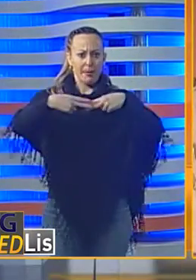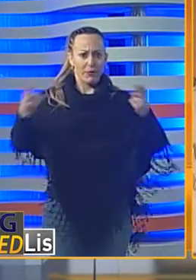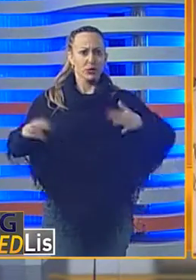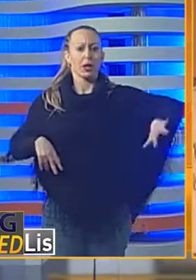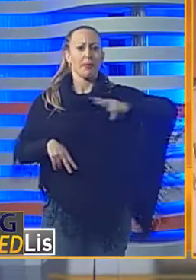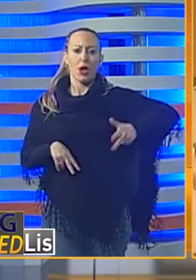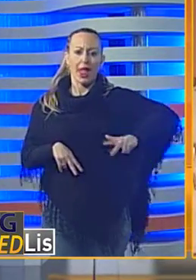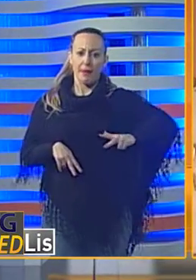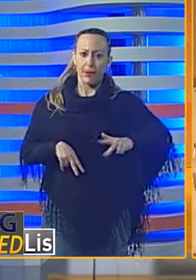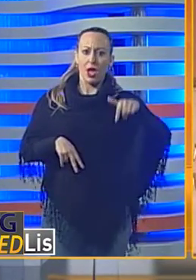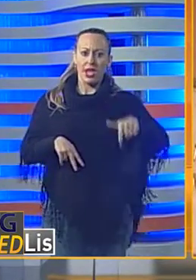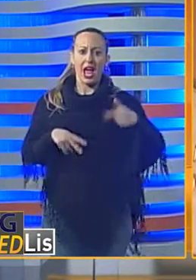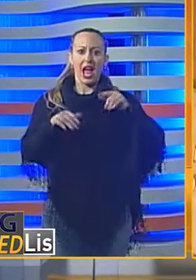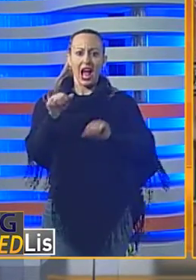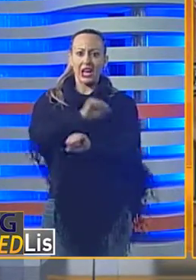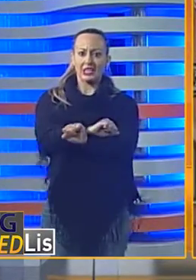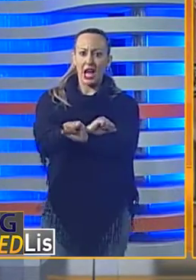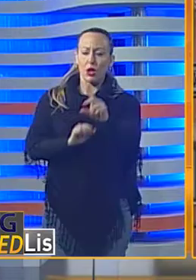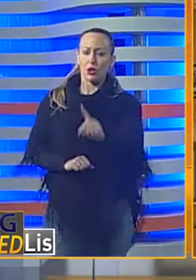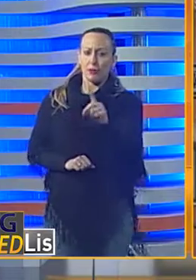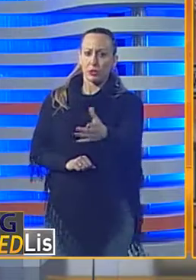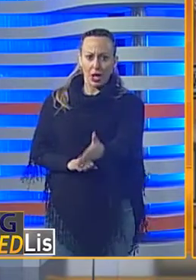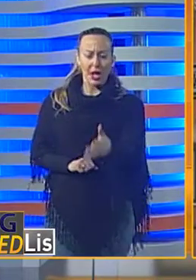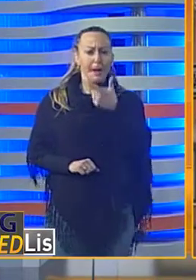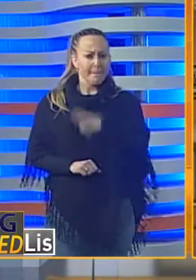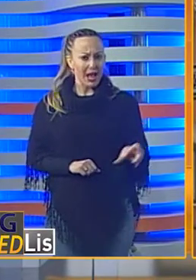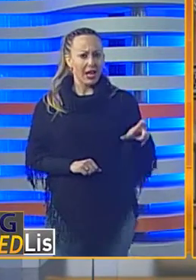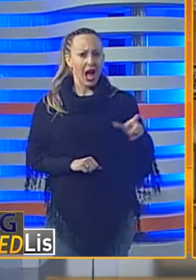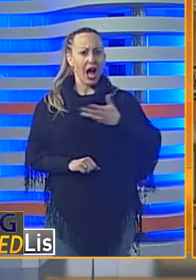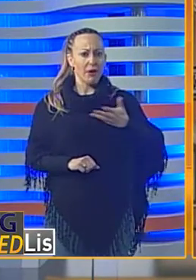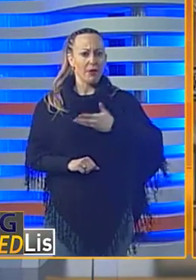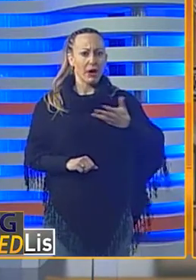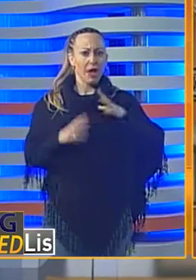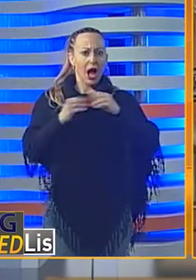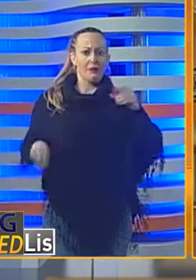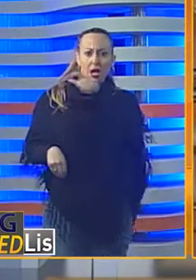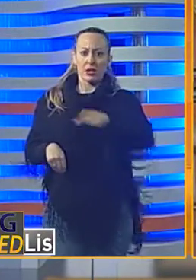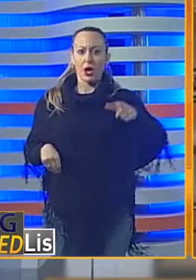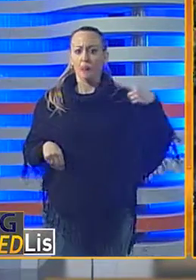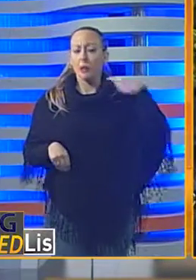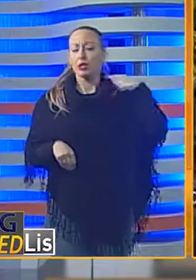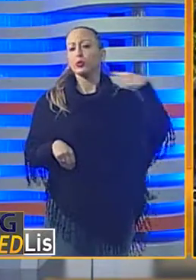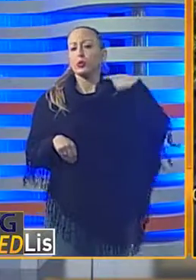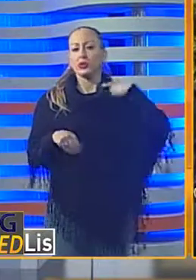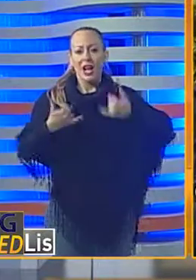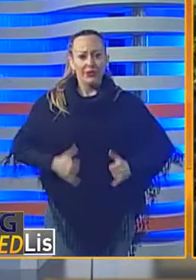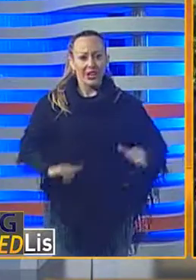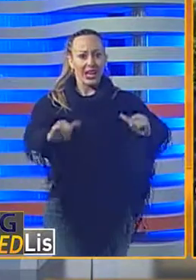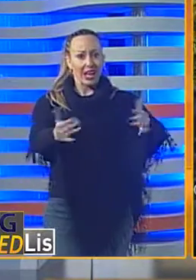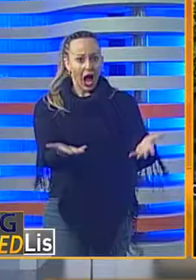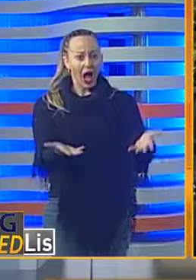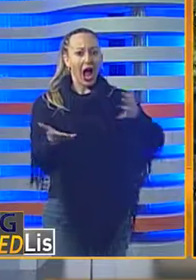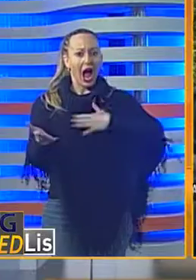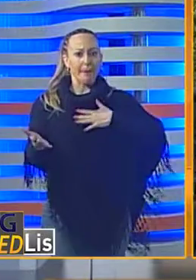Una coppia della provincia di Palermo è stata posta agli arresti domiciliari perché avrebbe fatto prostituire la figlia